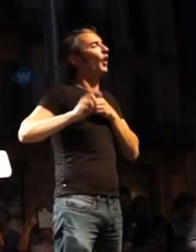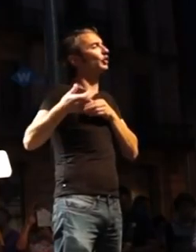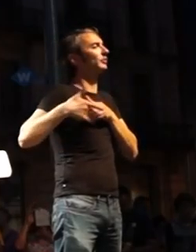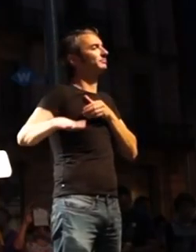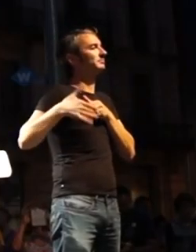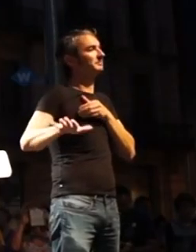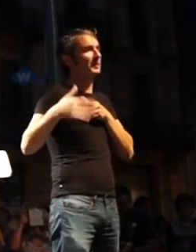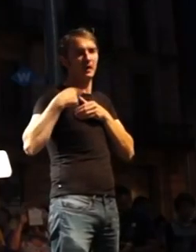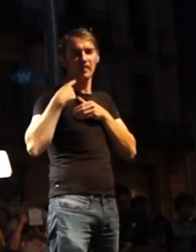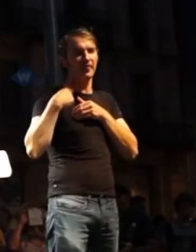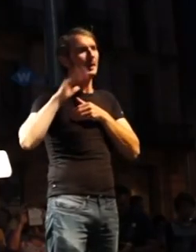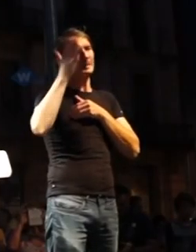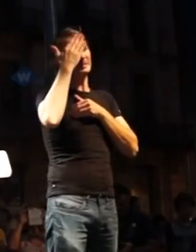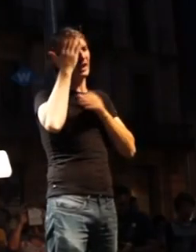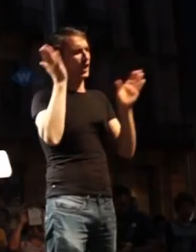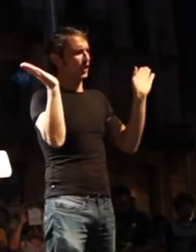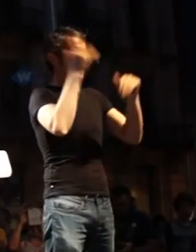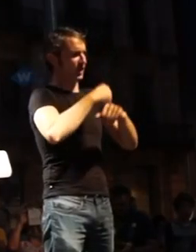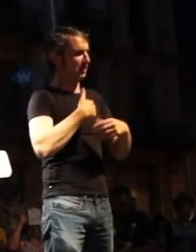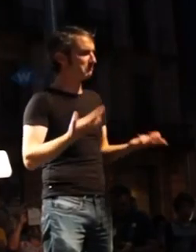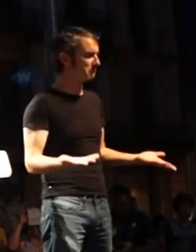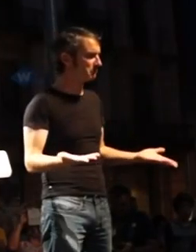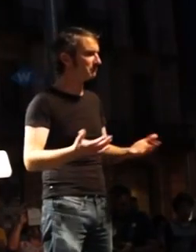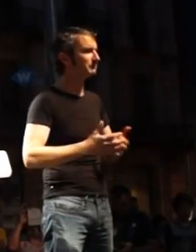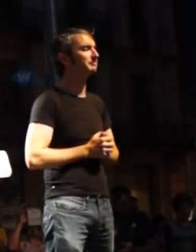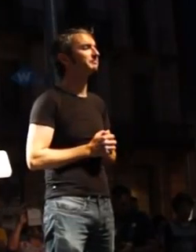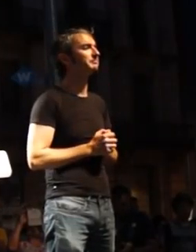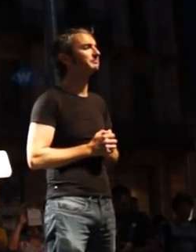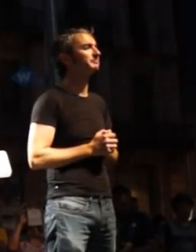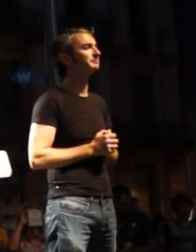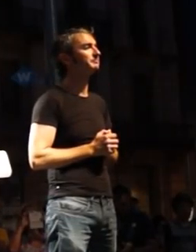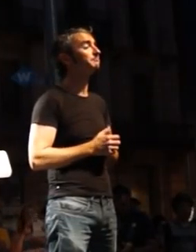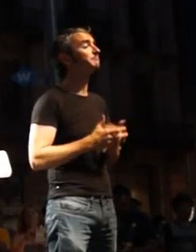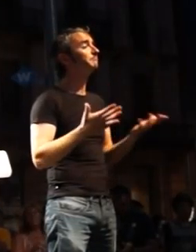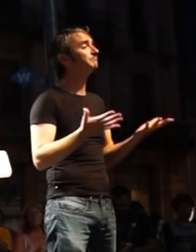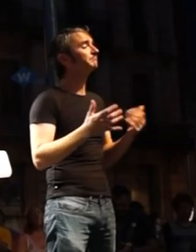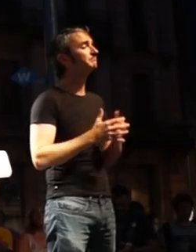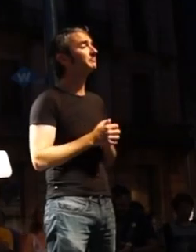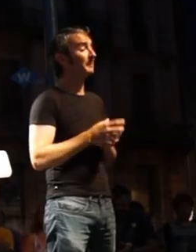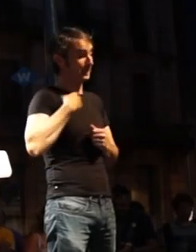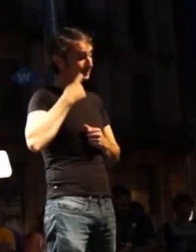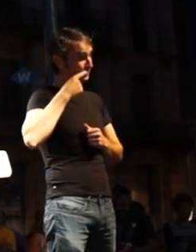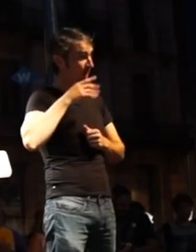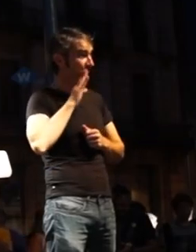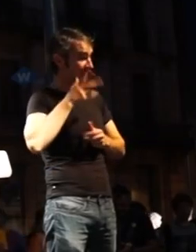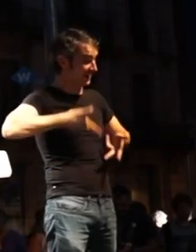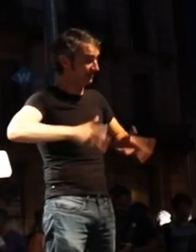esdevinguem subjectes i no objecte de cap canvi. Aquesta llibertat i aquesta